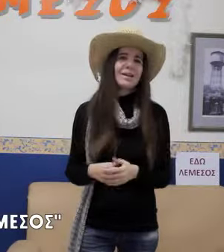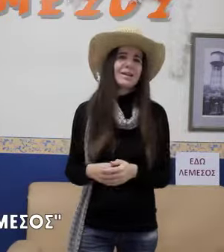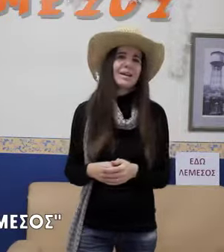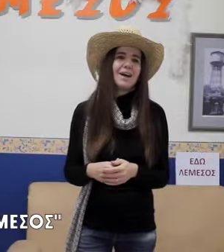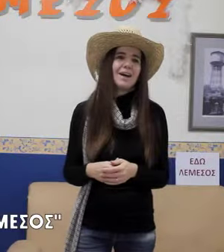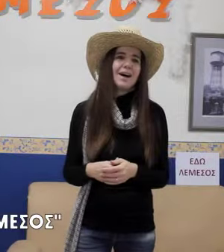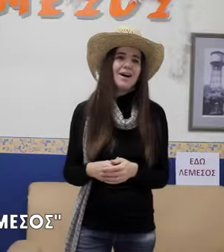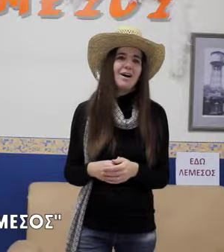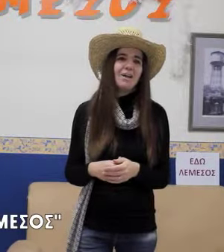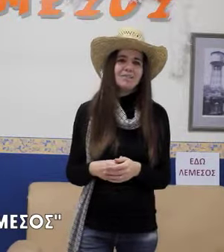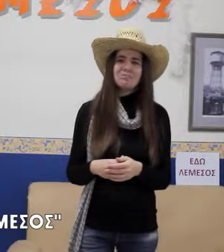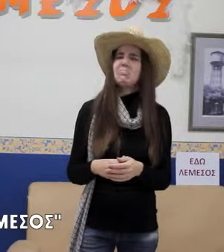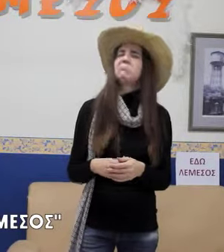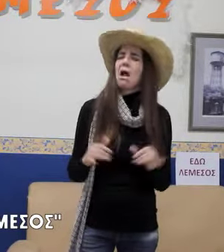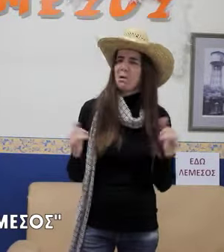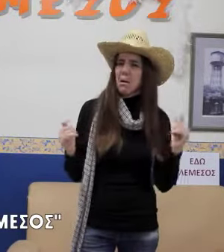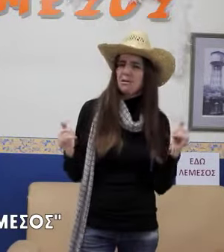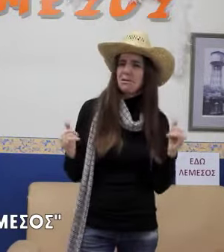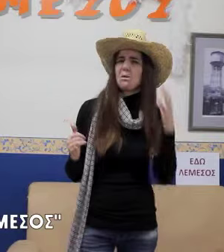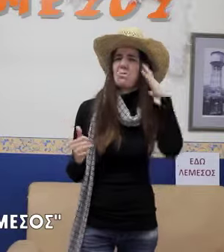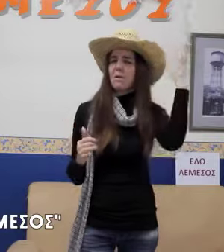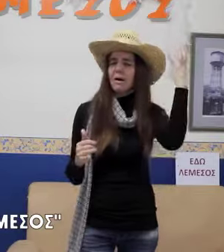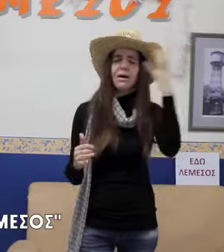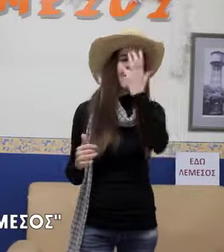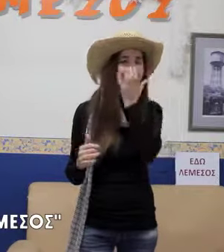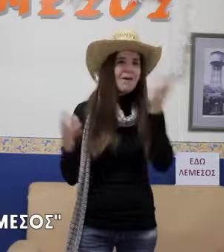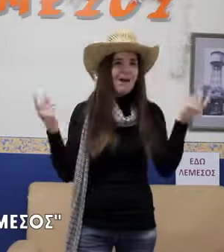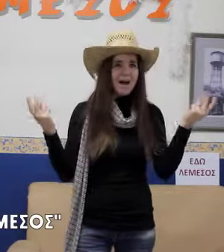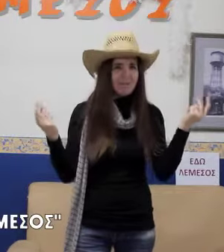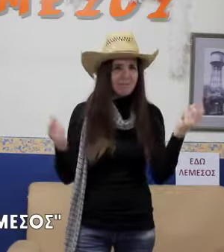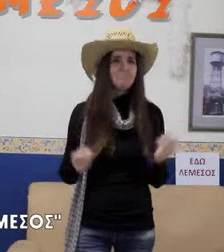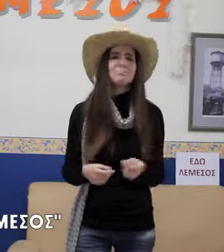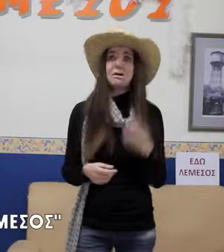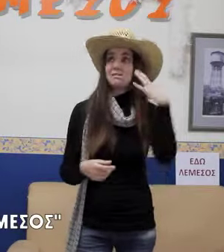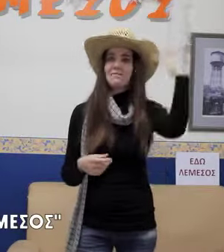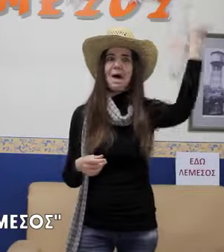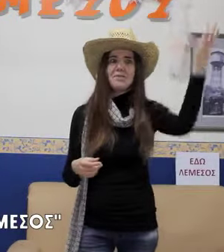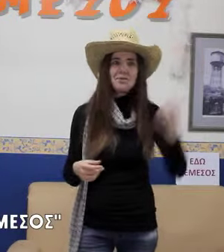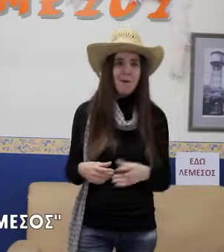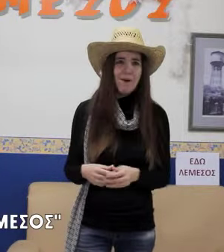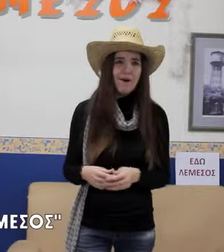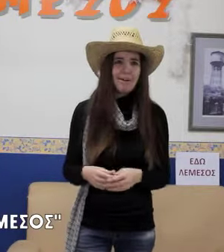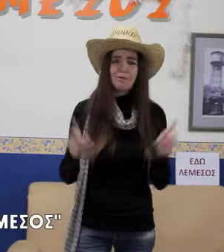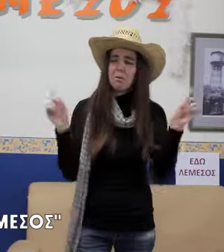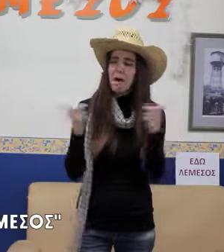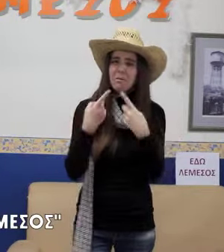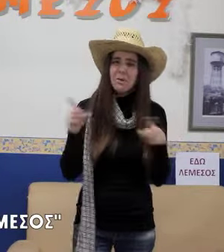για ένα αλλιώτικο καρναβαλίστικο ξεφάντωμα με μουσική και χορό.